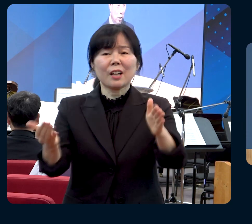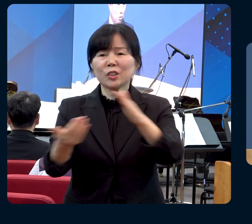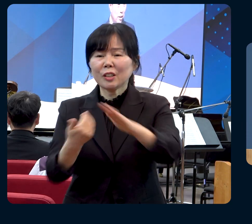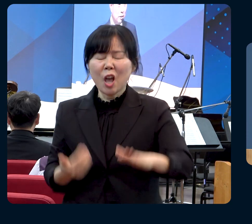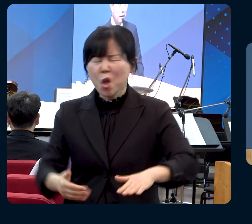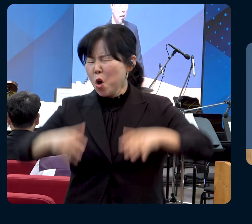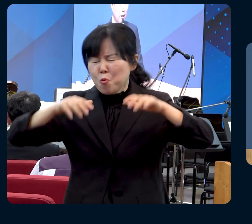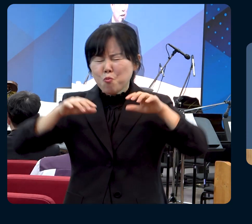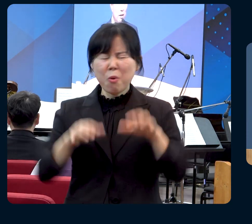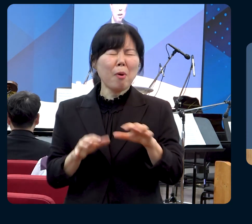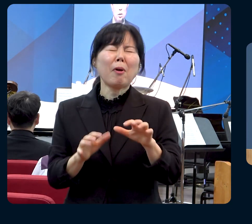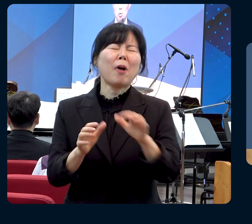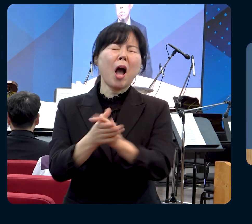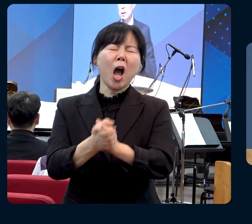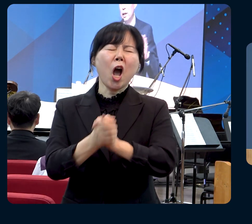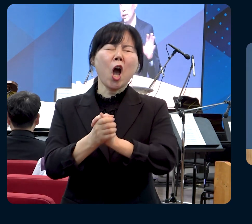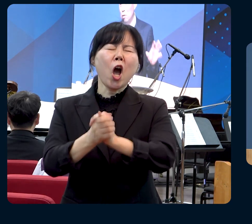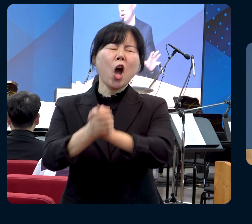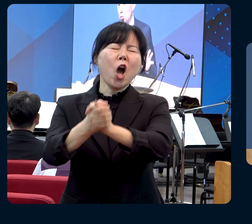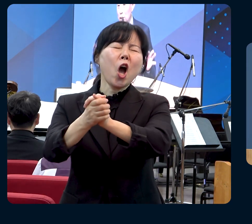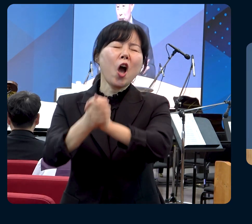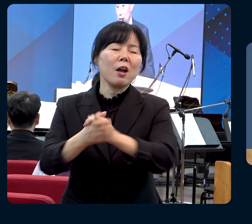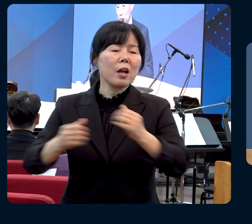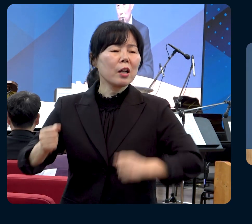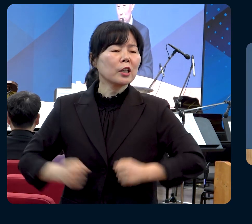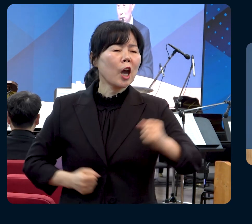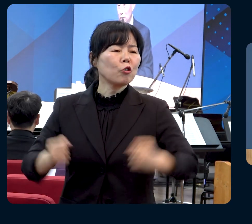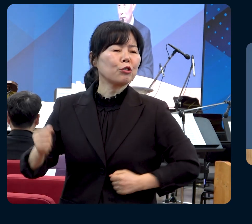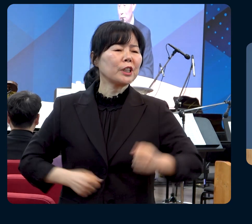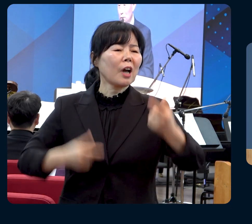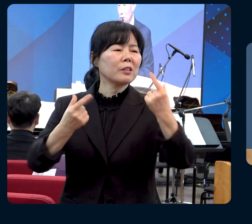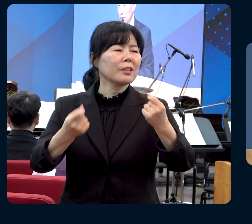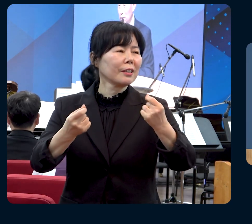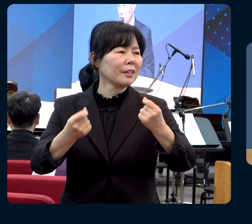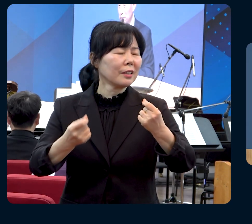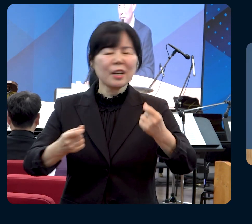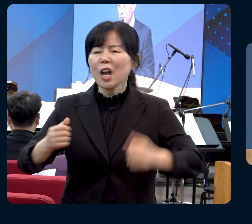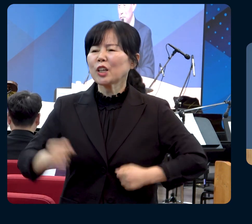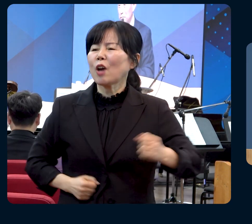와글와글와글 기도를 하는데 그 논바닥에 개구리 소리 같아요, 꼭.